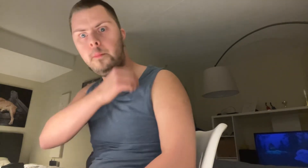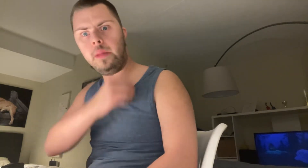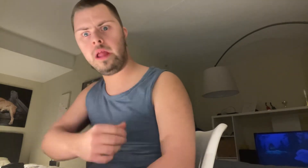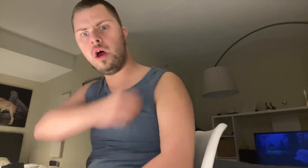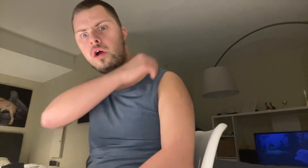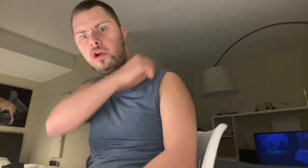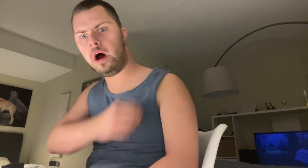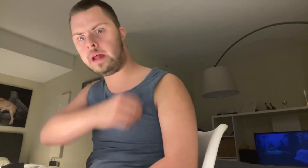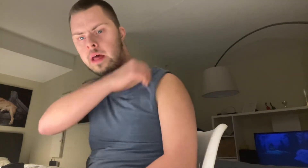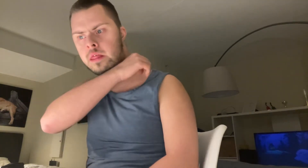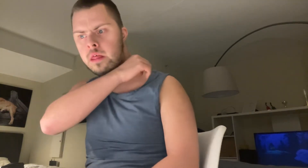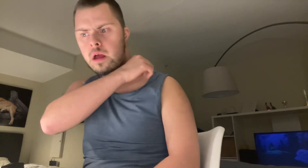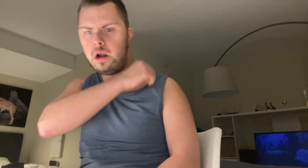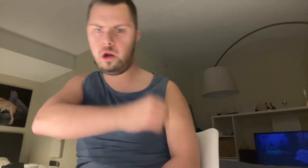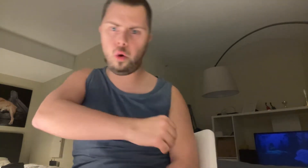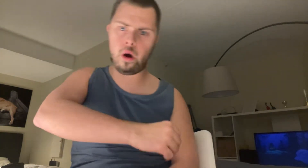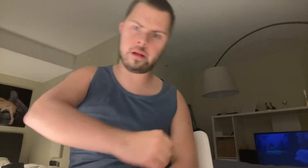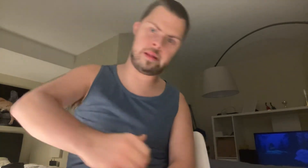med lördags låtar